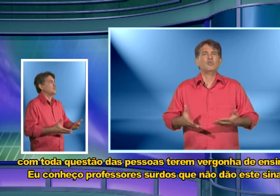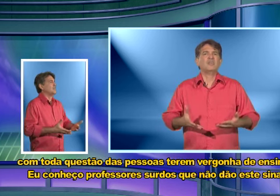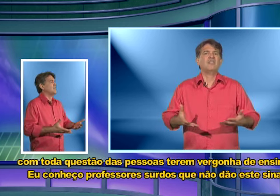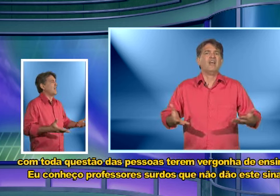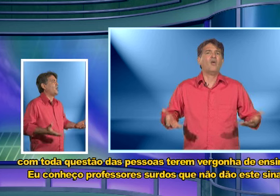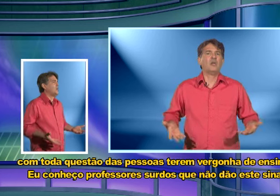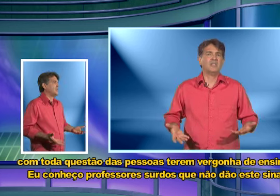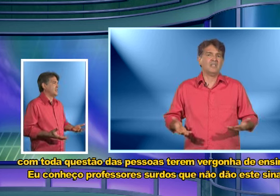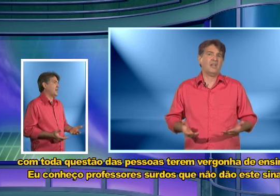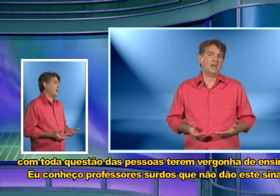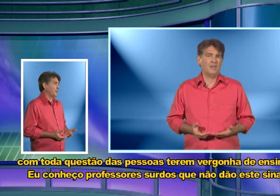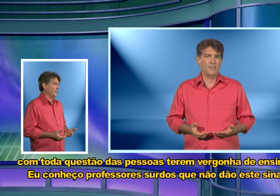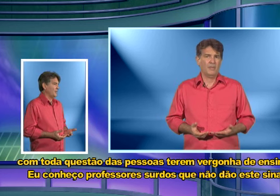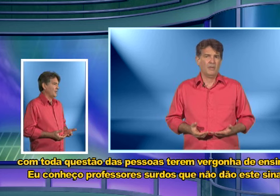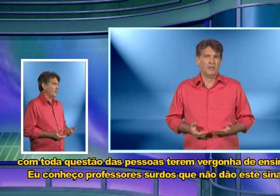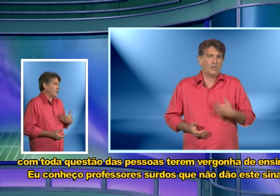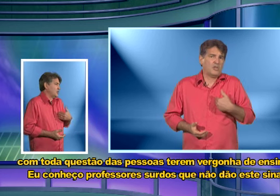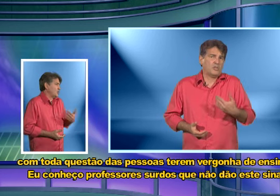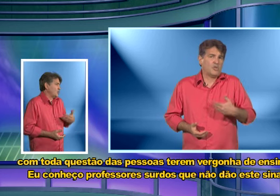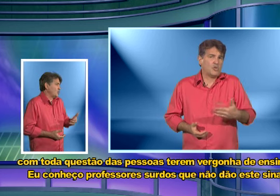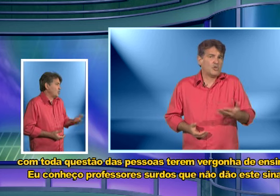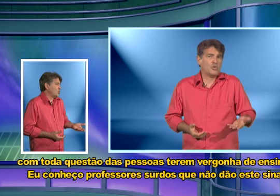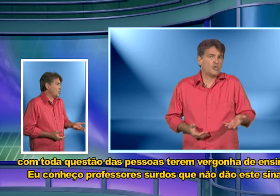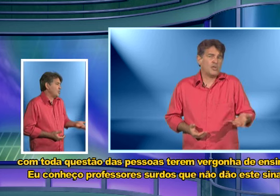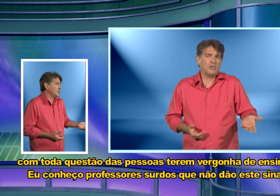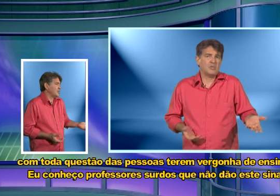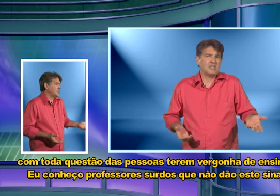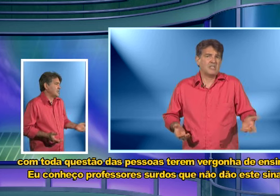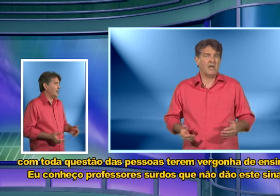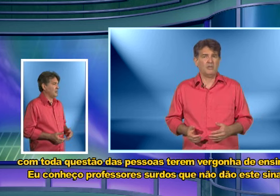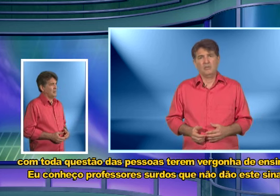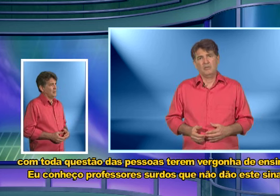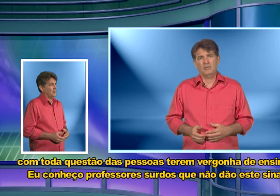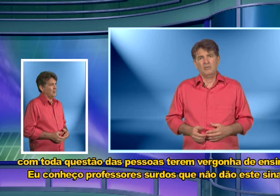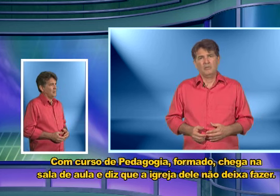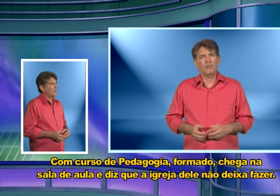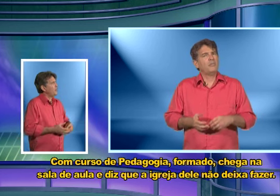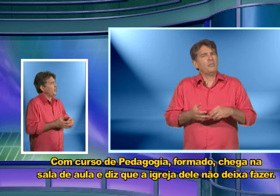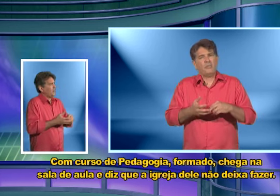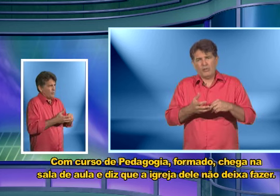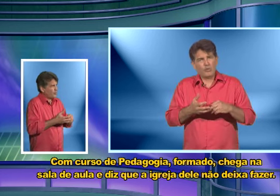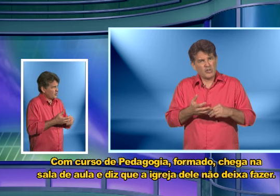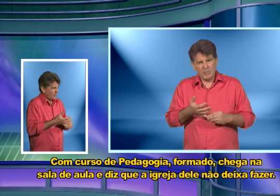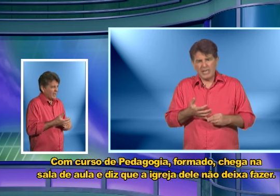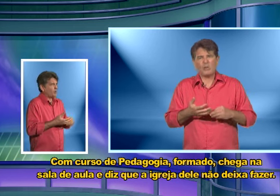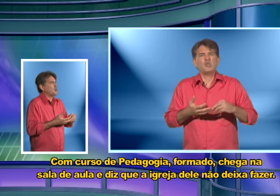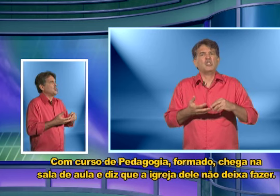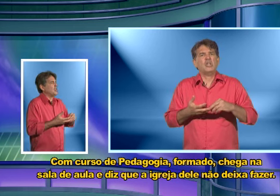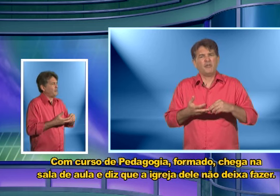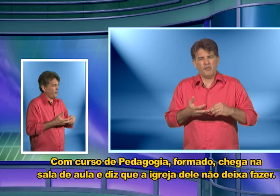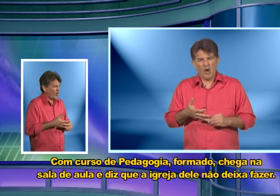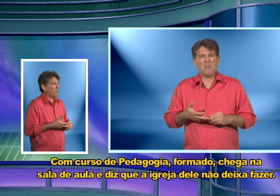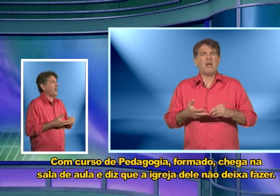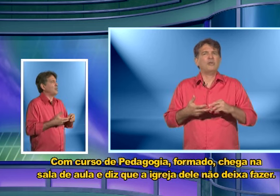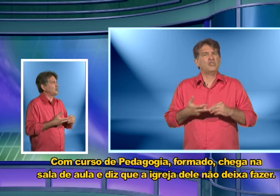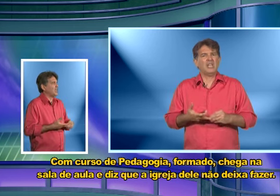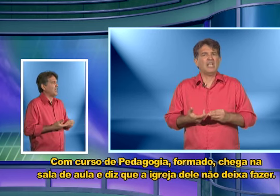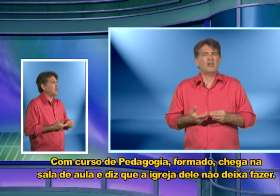das pessoas terem vergonha de ensinar. Eu conheço professores surdos que não dão este sinal. curso de pedagogia,